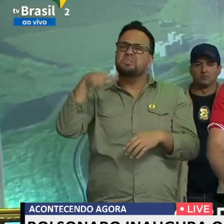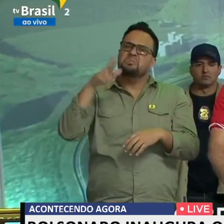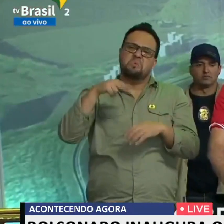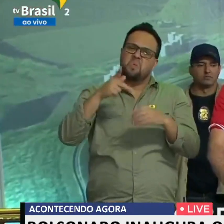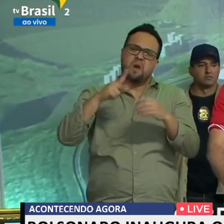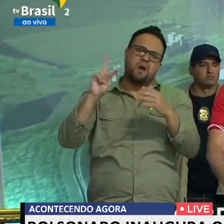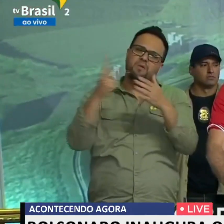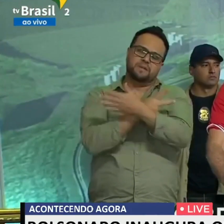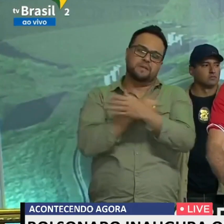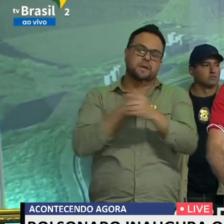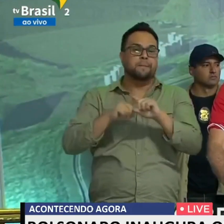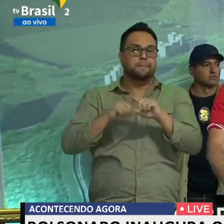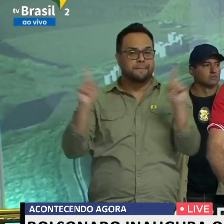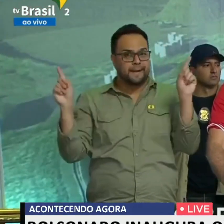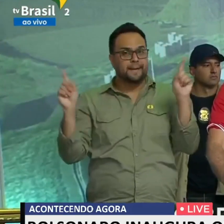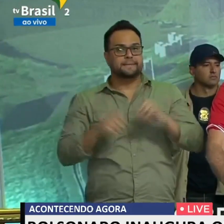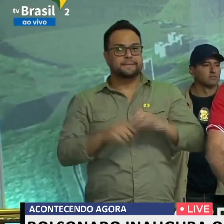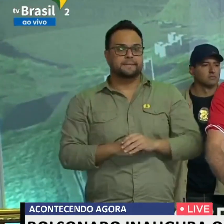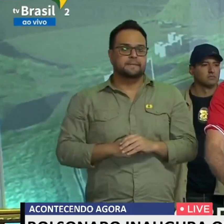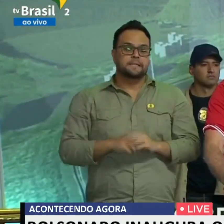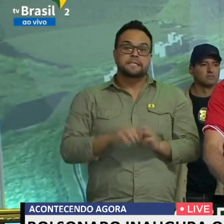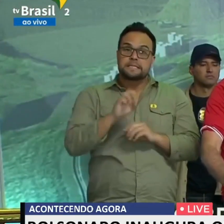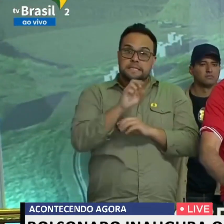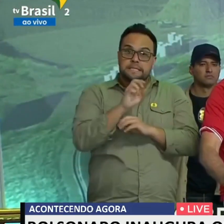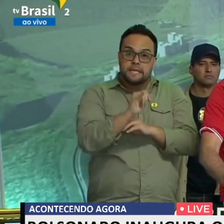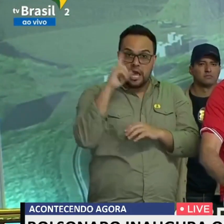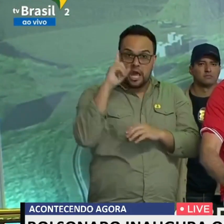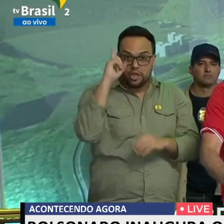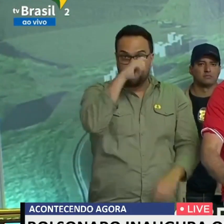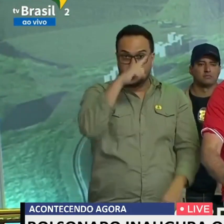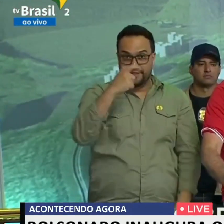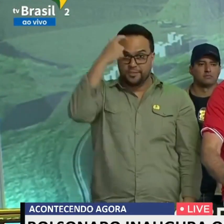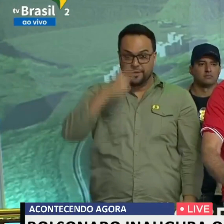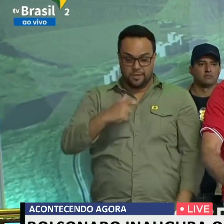ele. Mas se é difícil ser presidente,